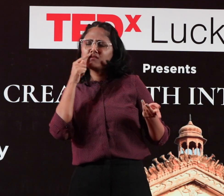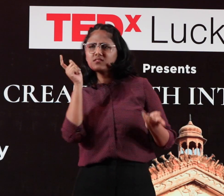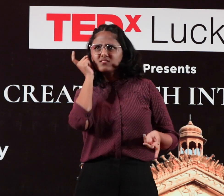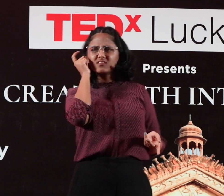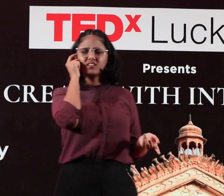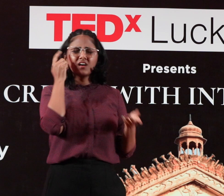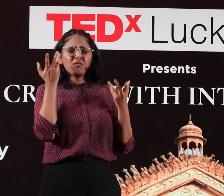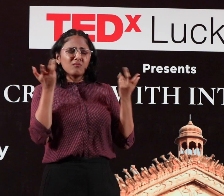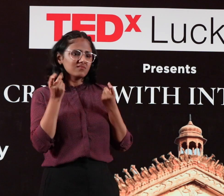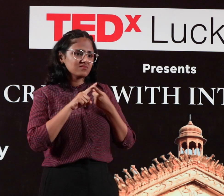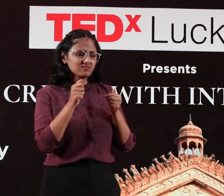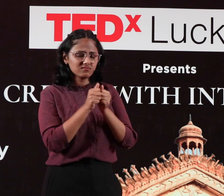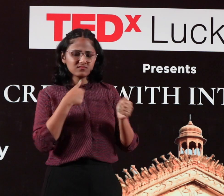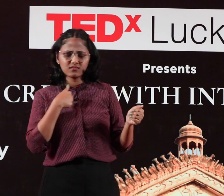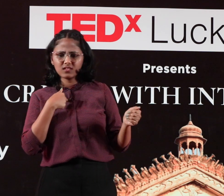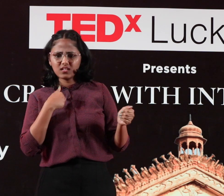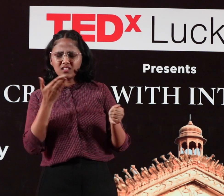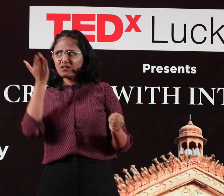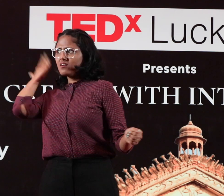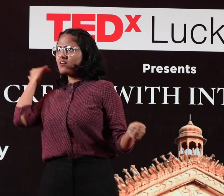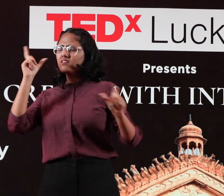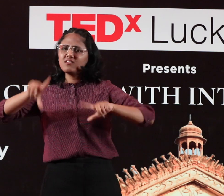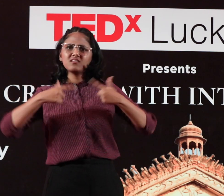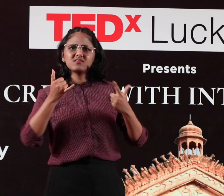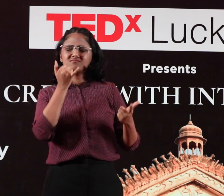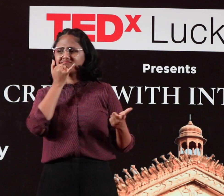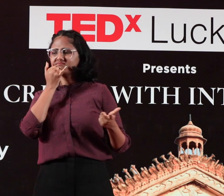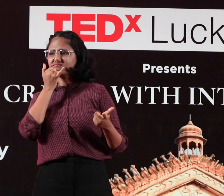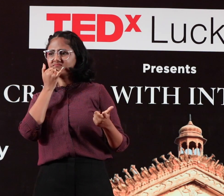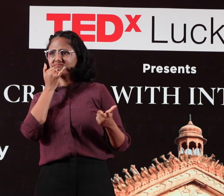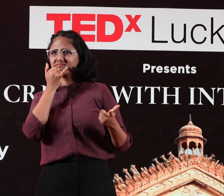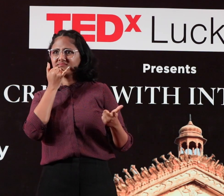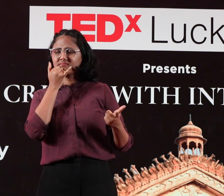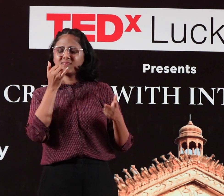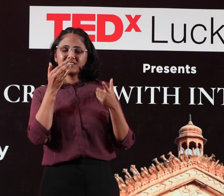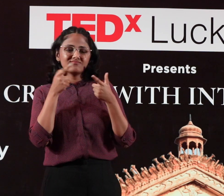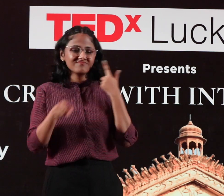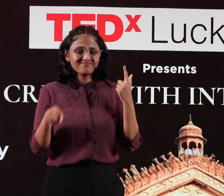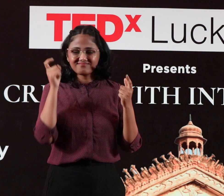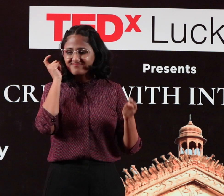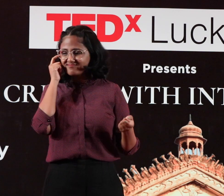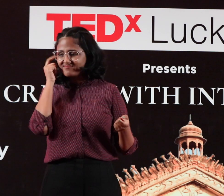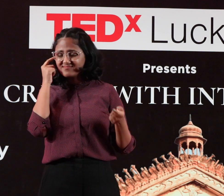साथ, ये कोई मेरे पिछले जन्म का पाप तो नहीं। जबकि कोई ये नहीं सोचता, यार ये छोटा सा बच्चा